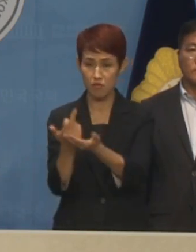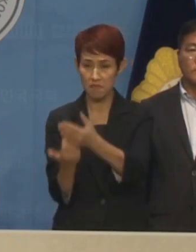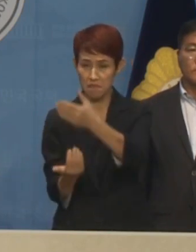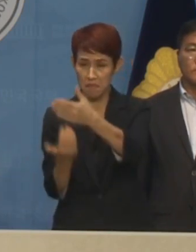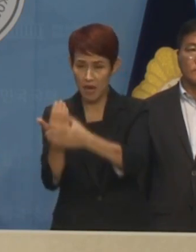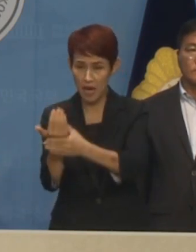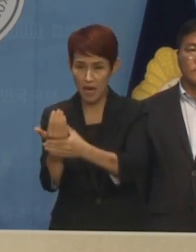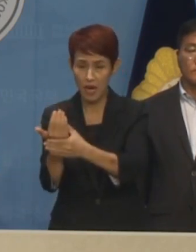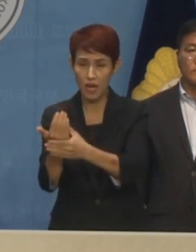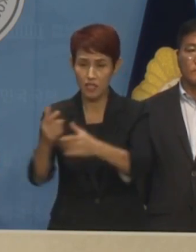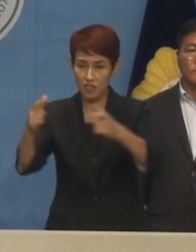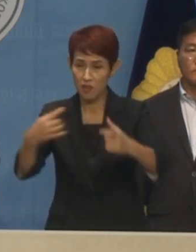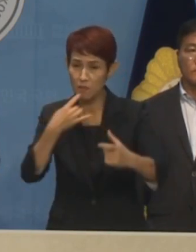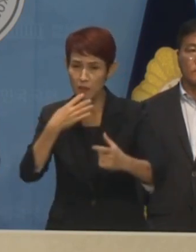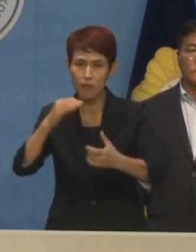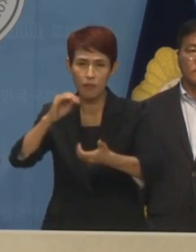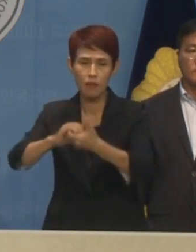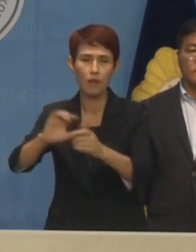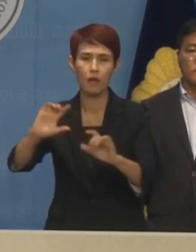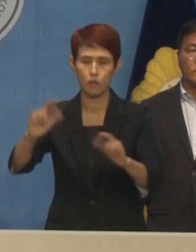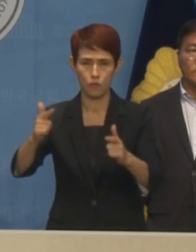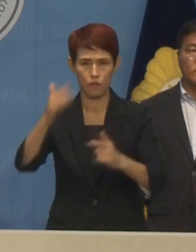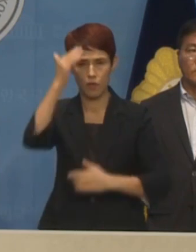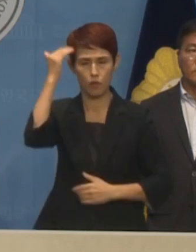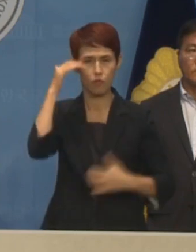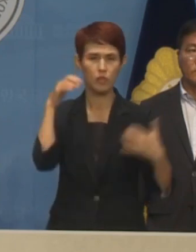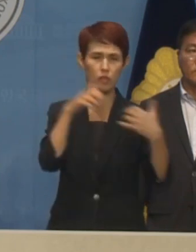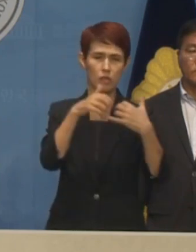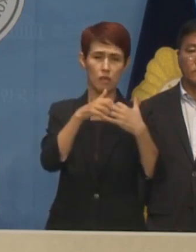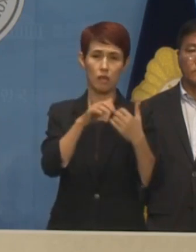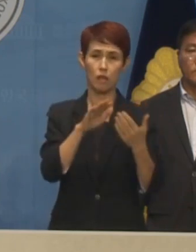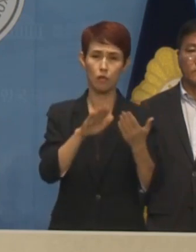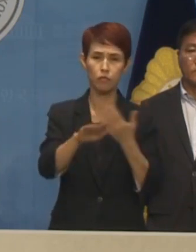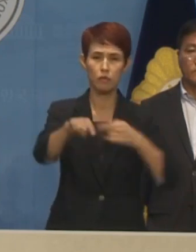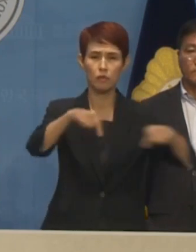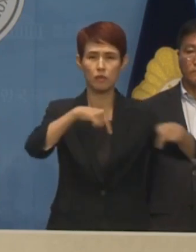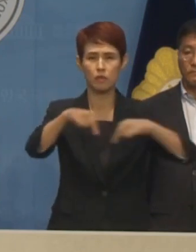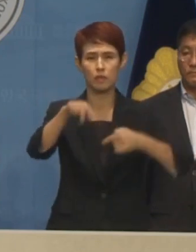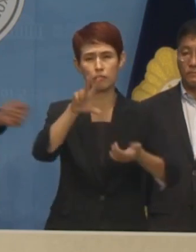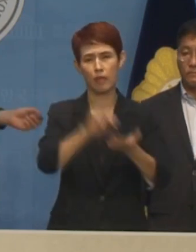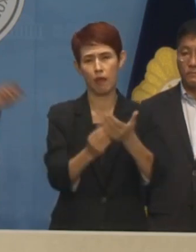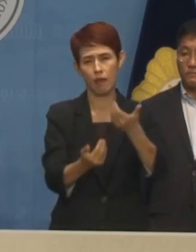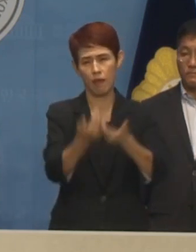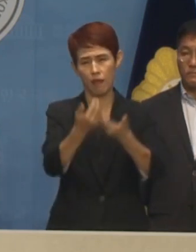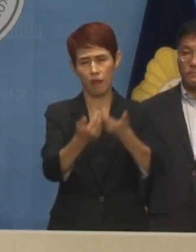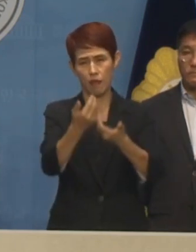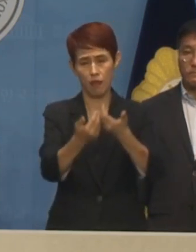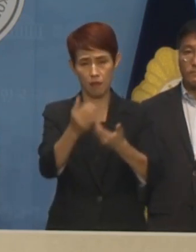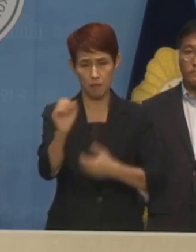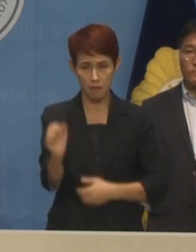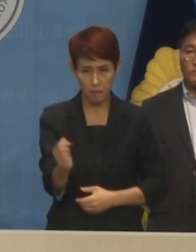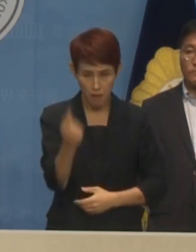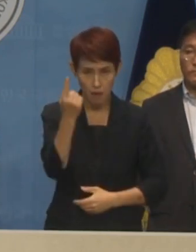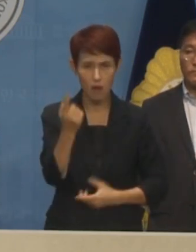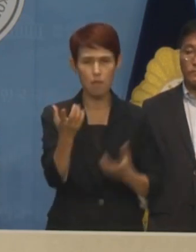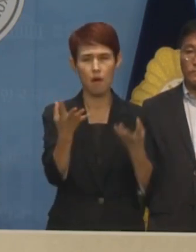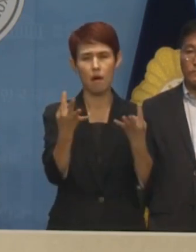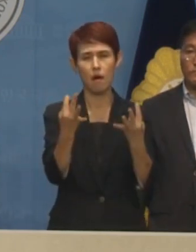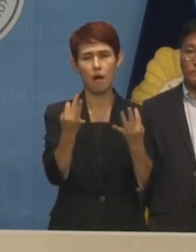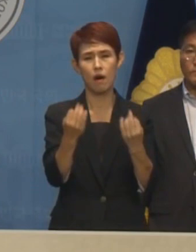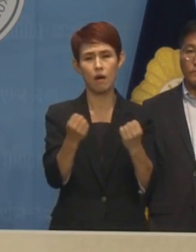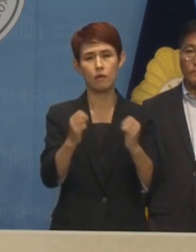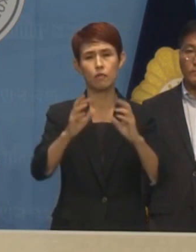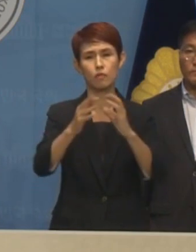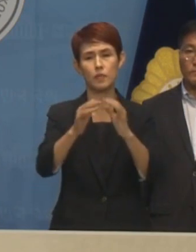아니라 한국전쟁 전후 정치적 혼란과 냉전의 갈등 속에서 수만 명의